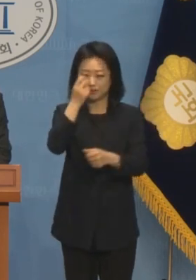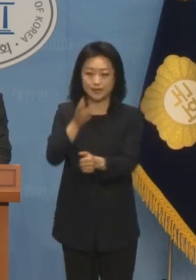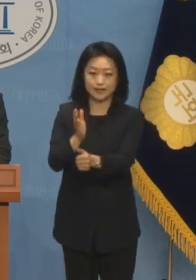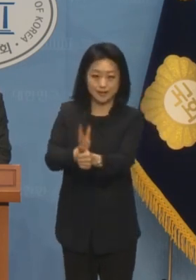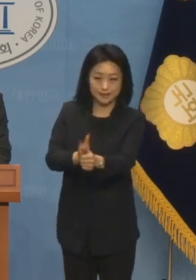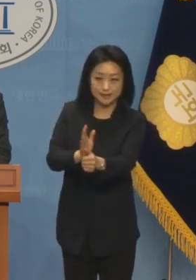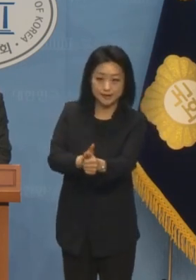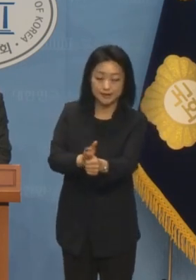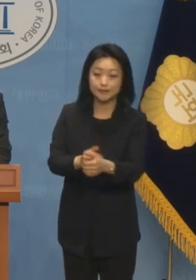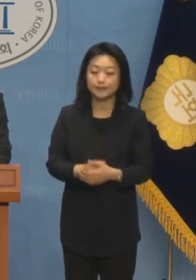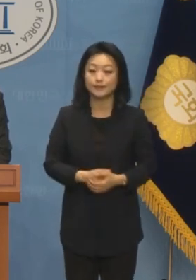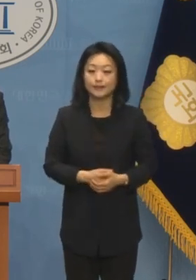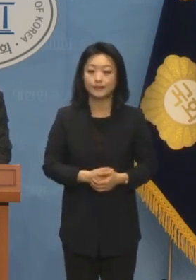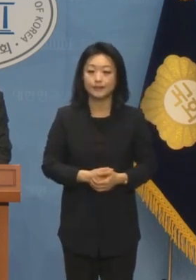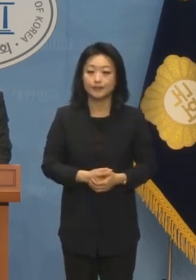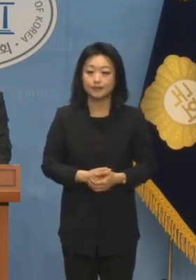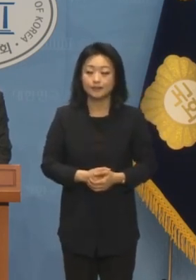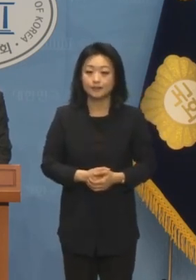것입니다.